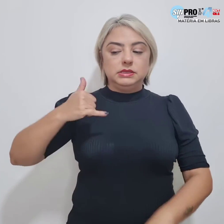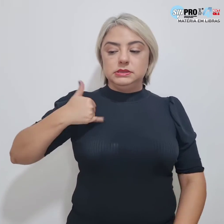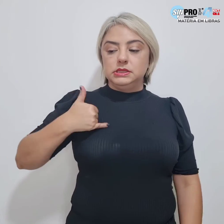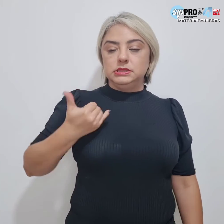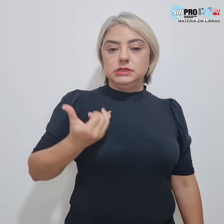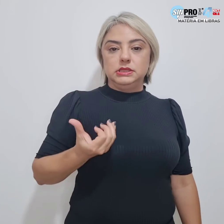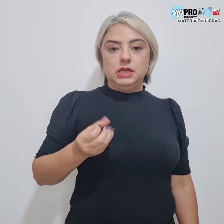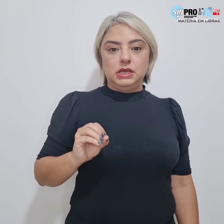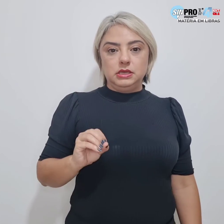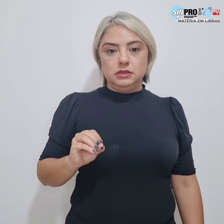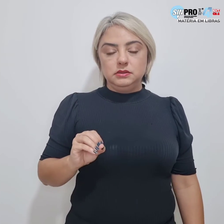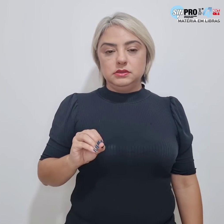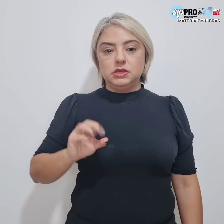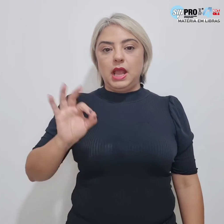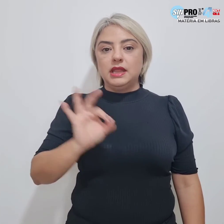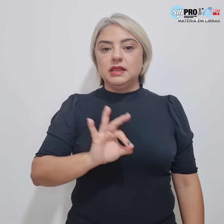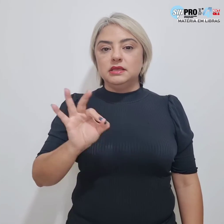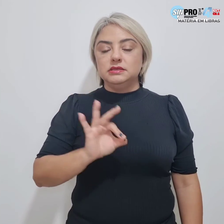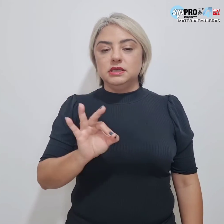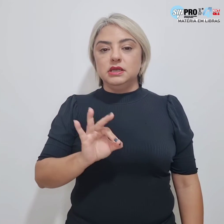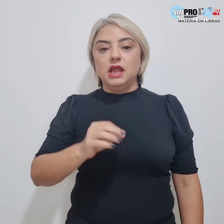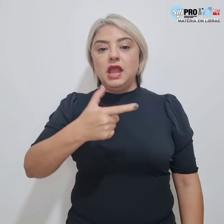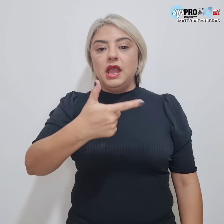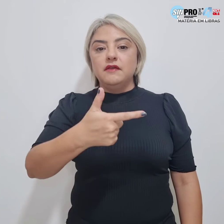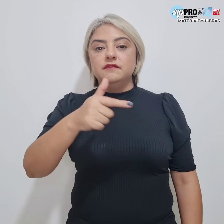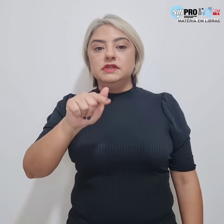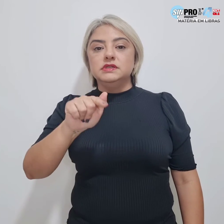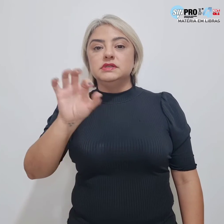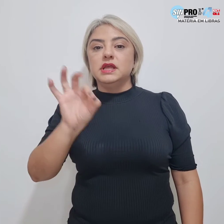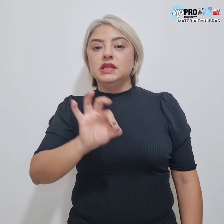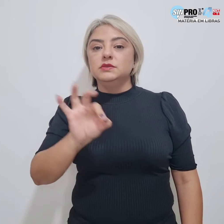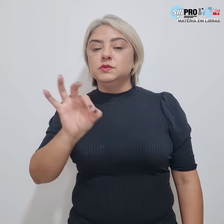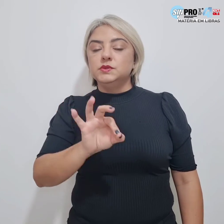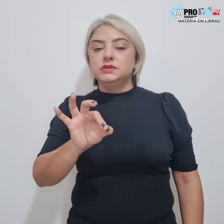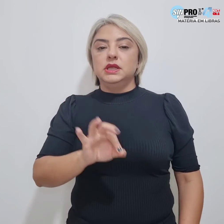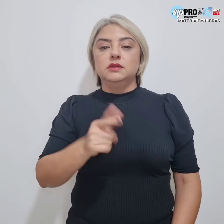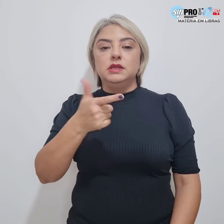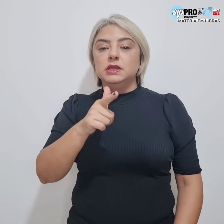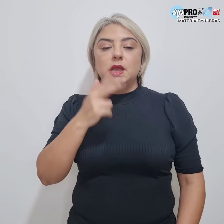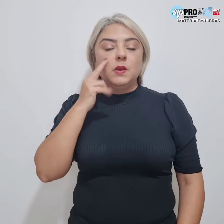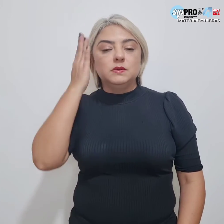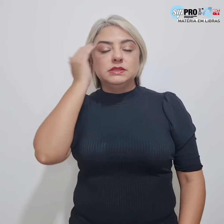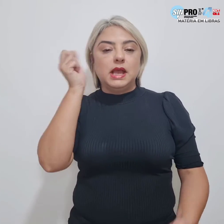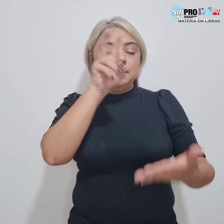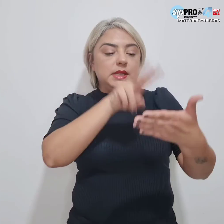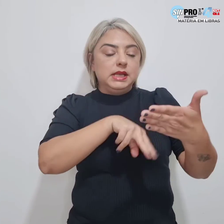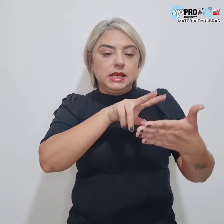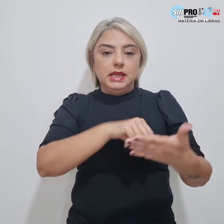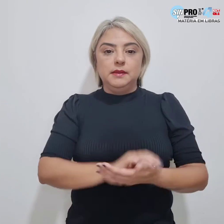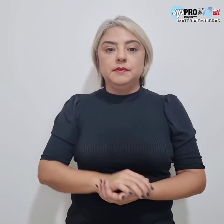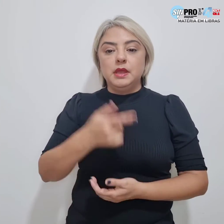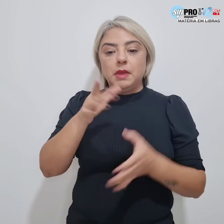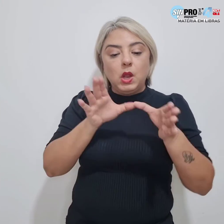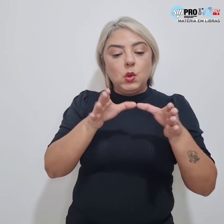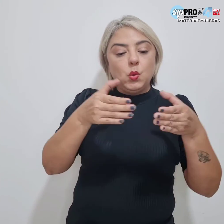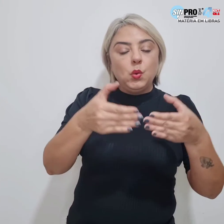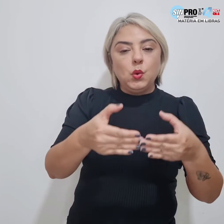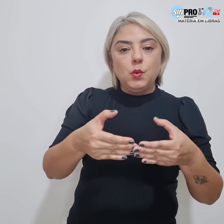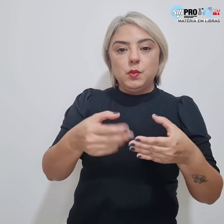60 anos, a taxa chega a 27,1%. Para o mesmo grupo etário